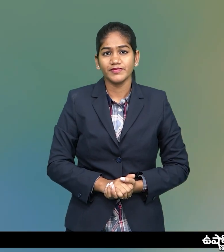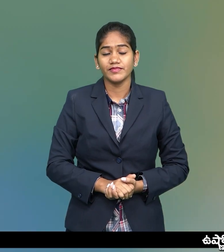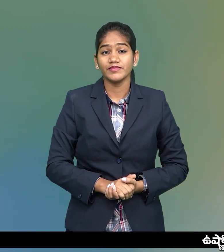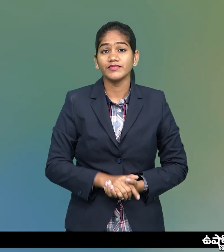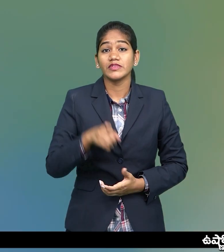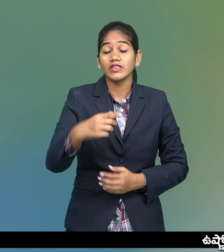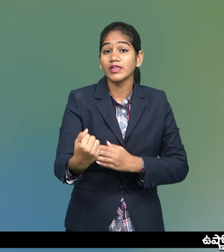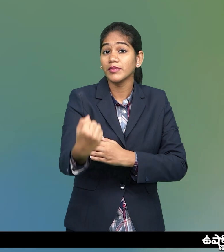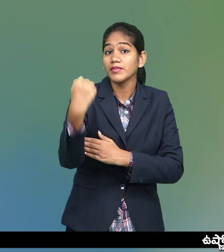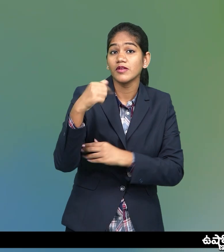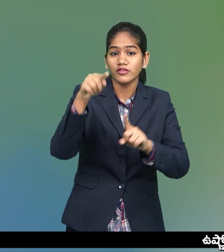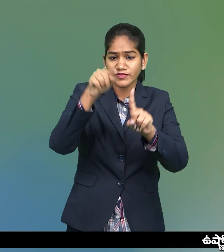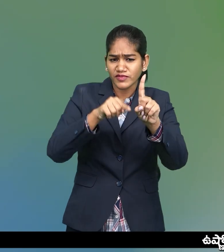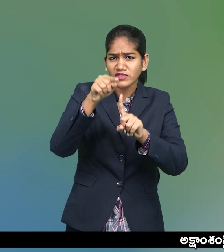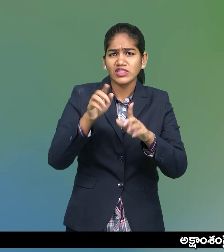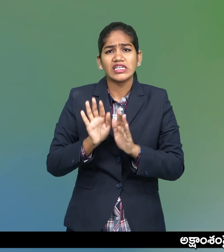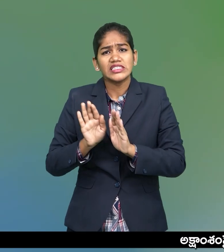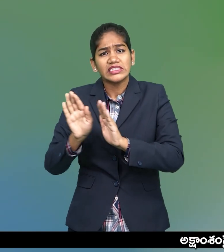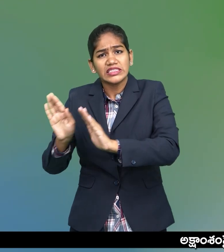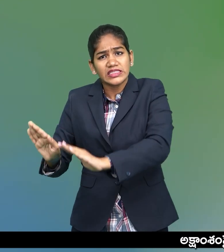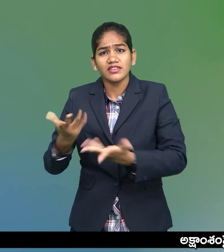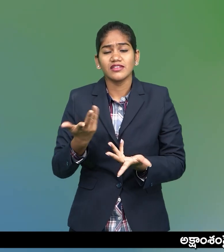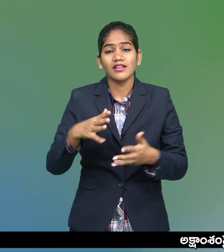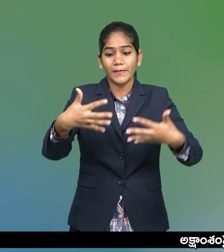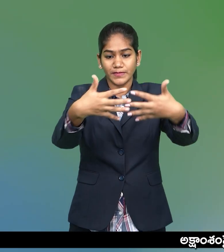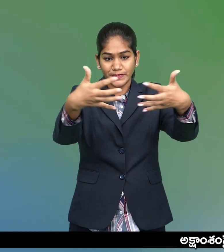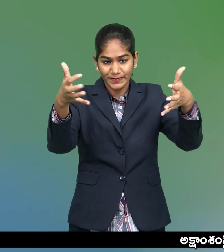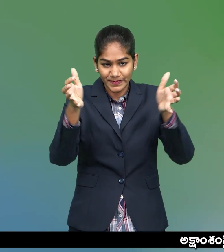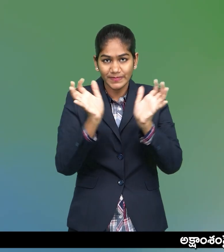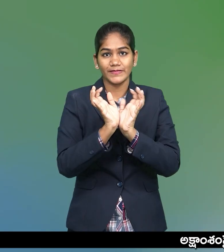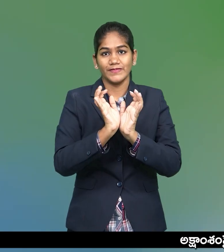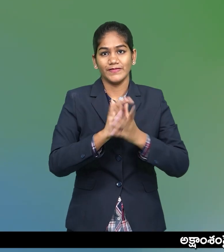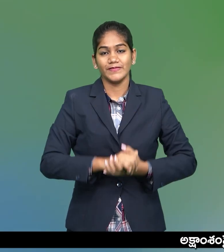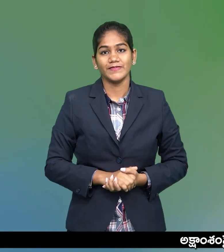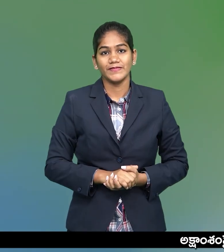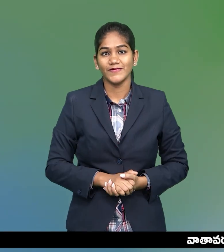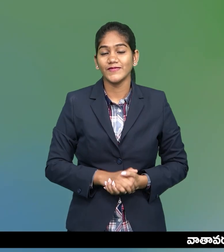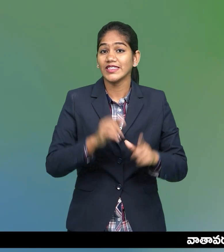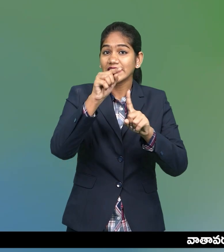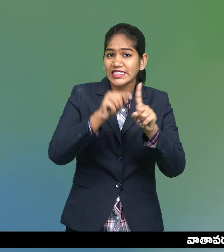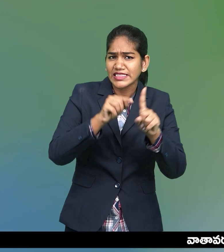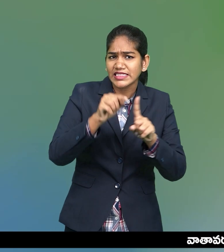ఉష్ణోగ్రత యొక్క తీవ్రత అక్షాంశంపై ఆధారపడి ఉంటుంది. వాతావరణం యొక్క